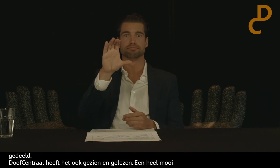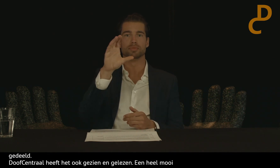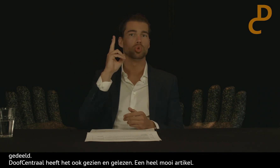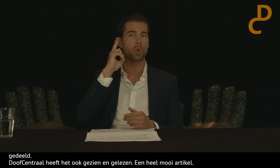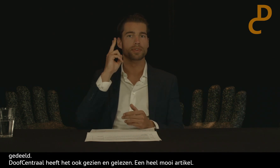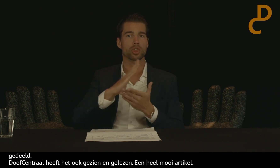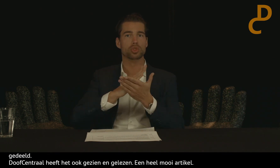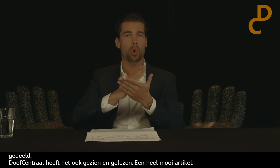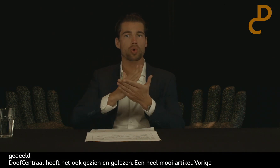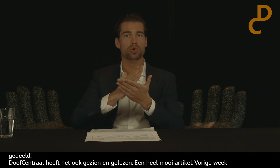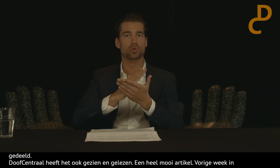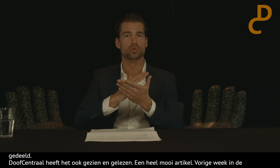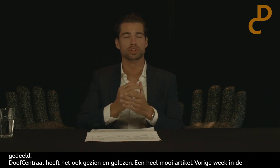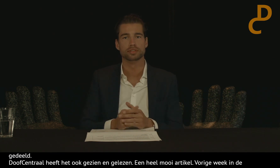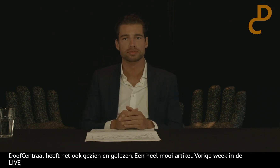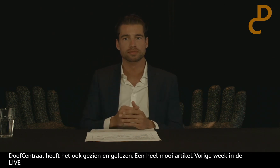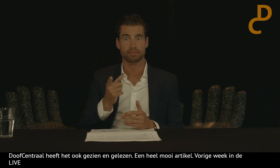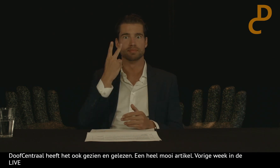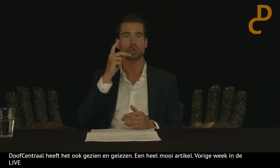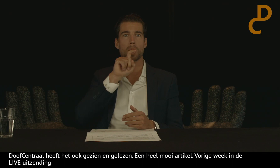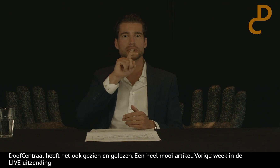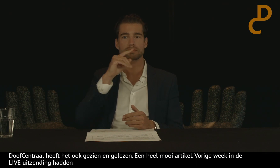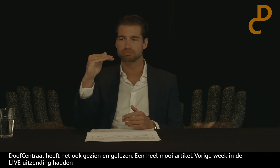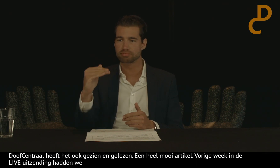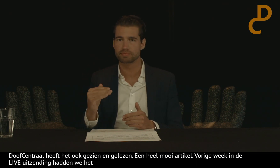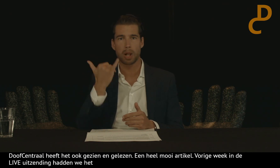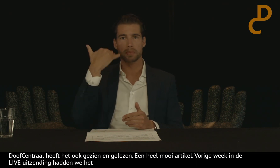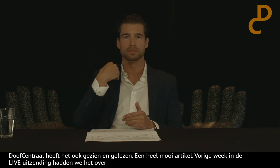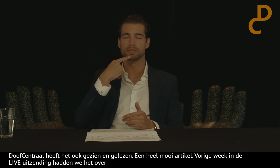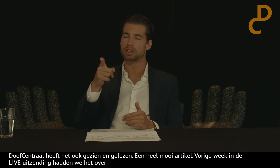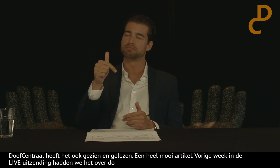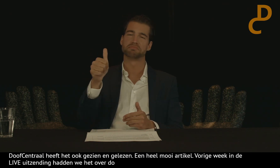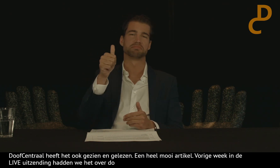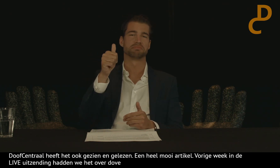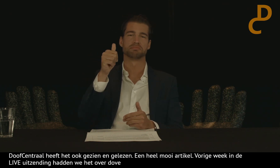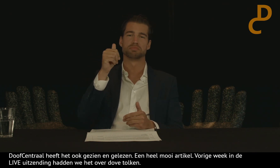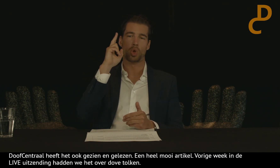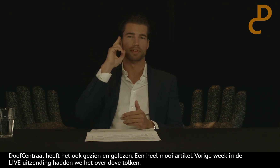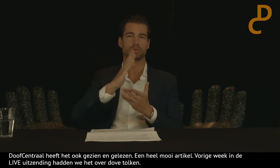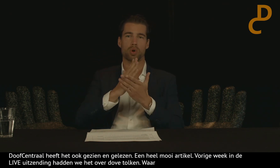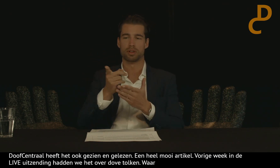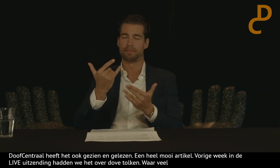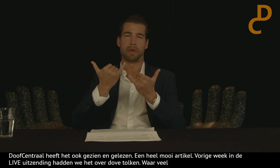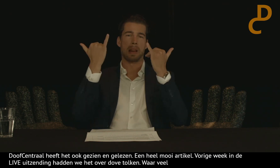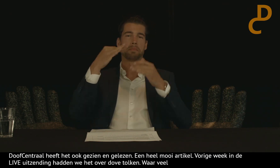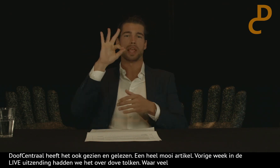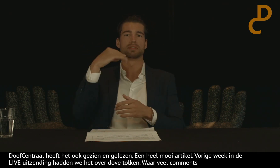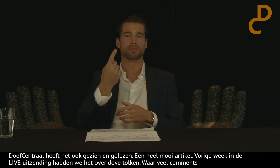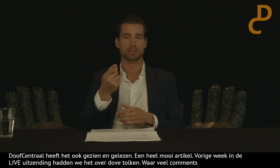live-uitzending hadden we het over dove tolken. Er waren ook heel veel comments dat er veel mensen zeiden dat